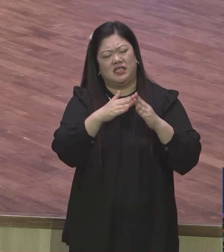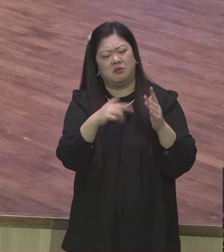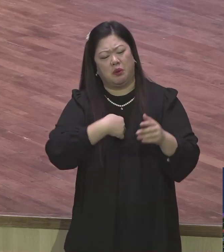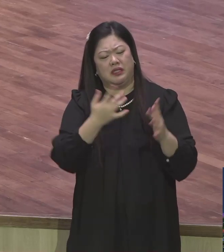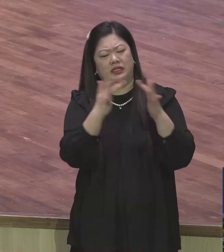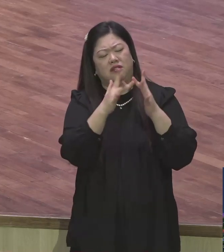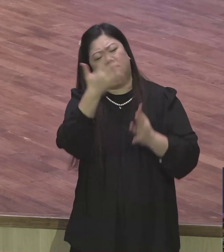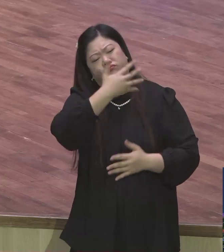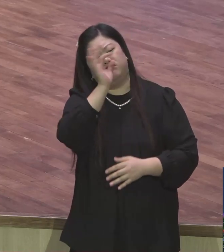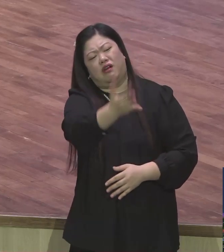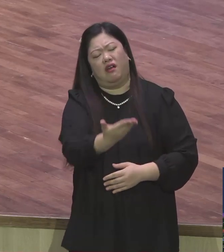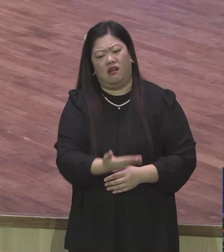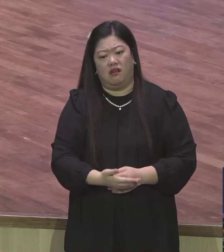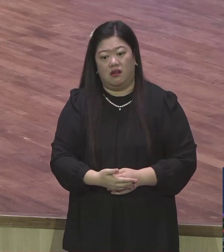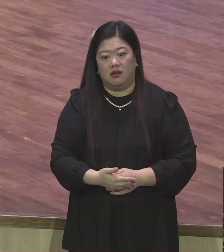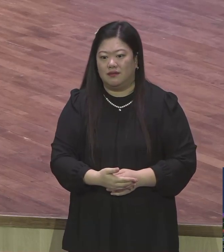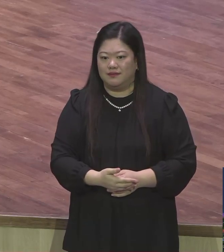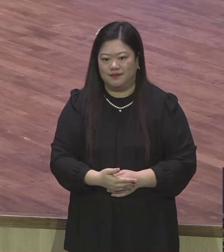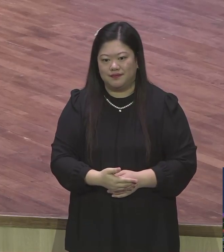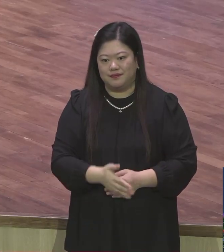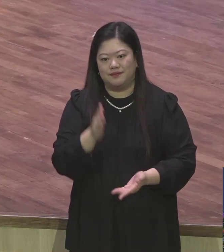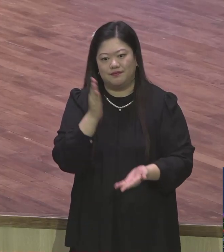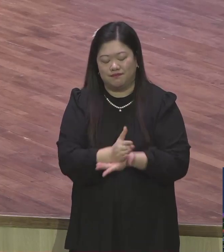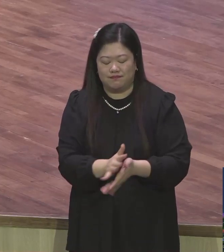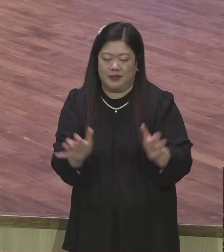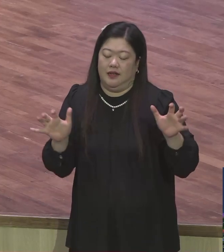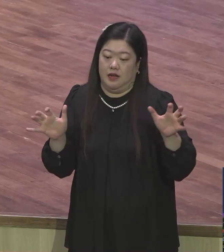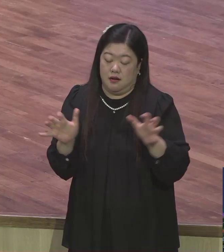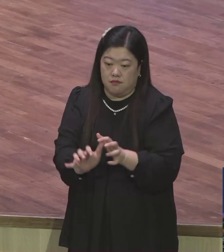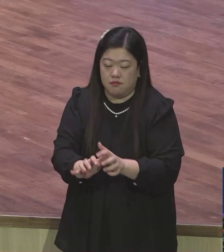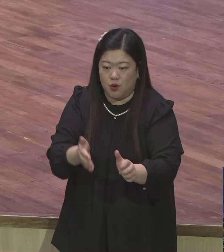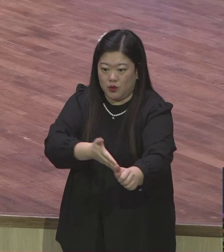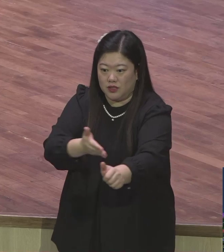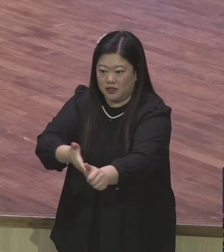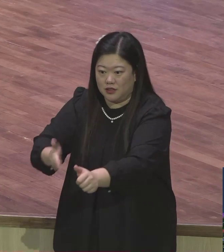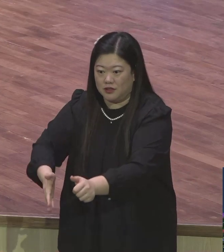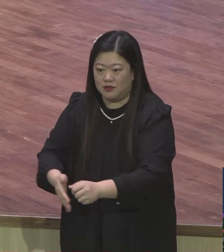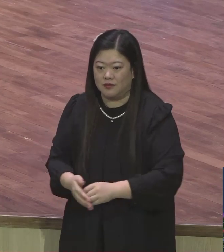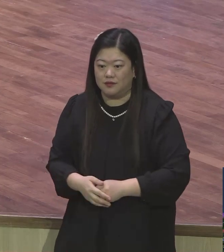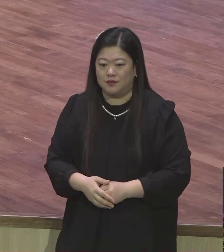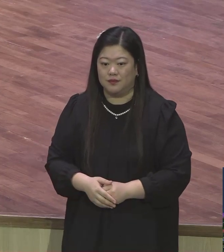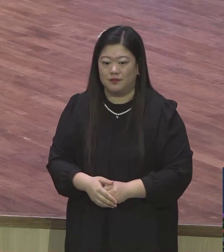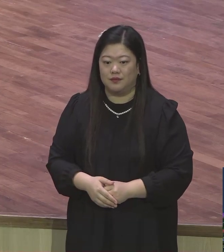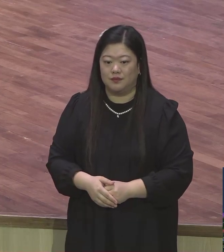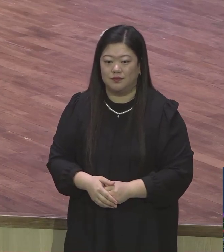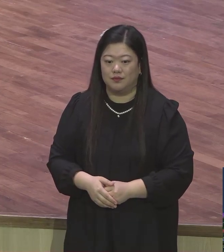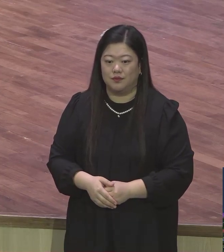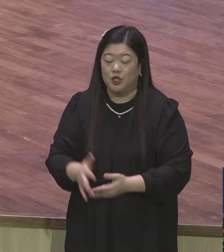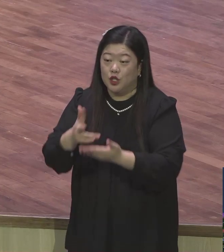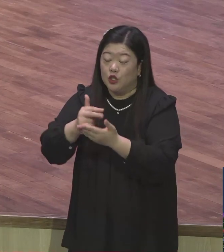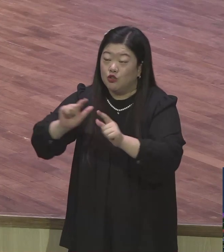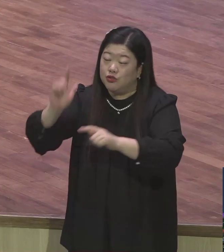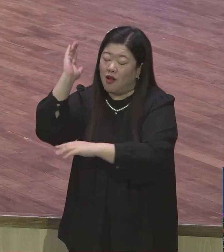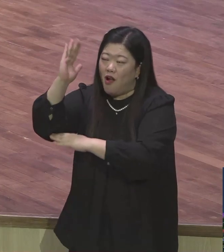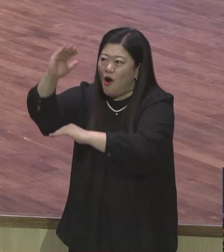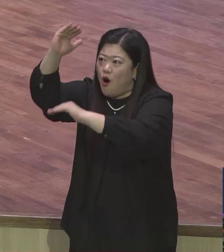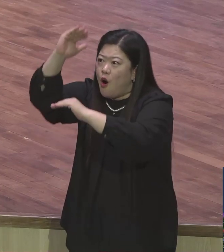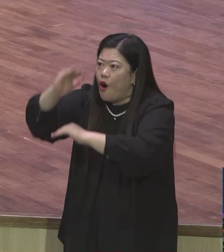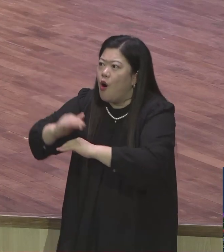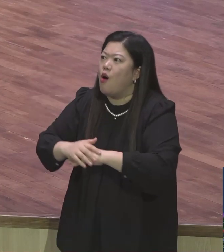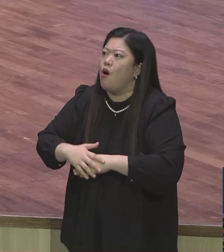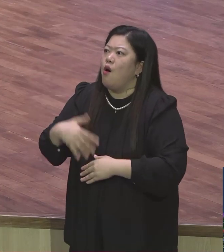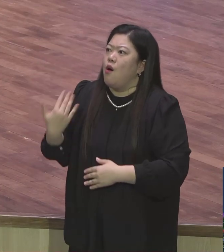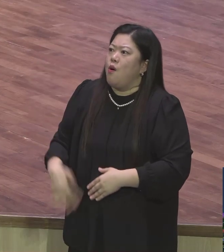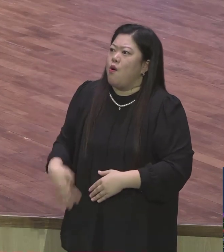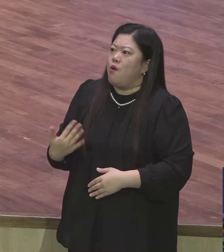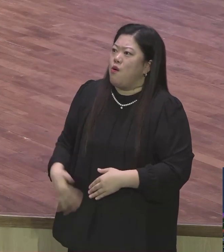말세가 되면 모여라. 예배하시기 바랍니다. 그래서 강단 말씀을 잡고 적용하는 삶이 중요합니다. 이게 사나 죽느냐